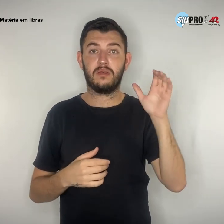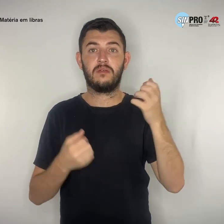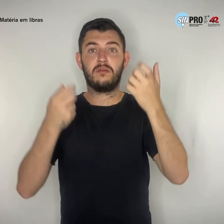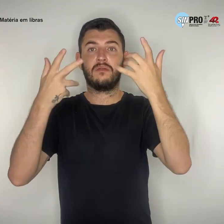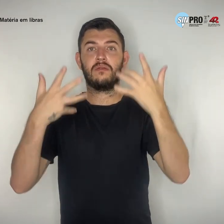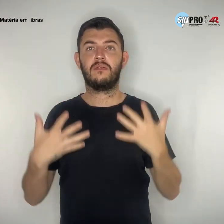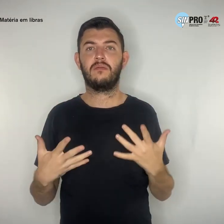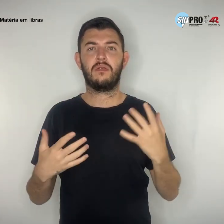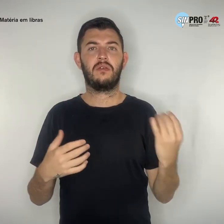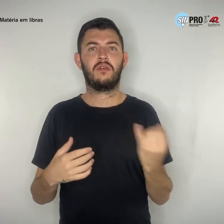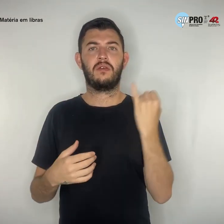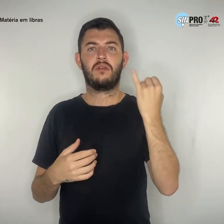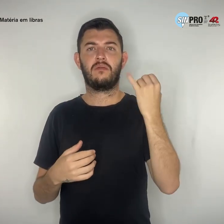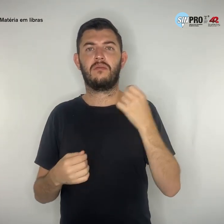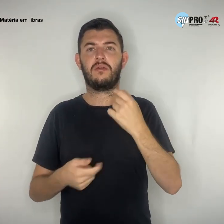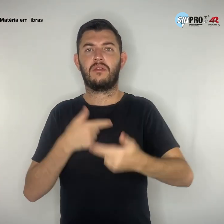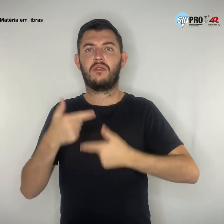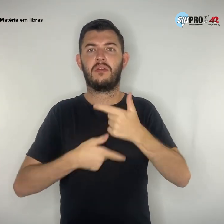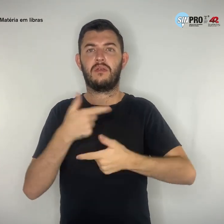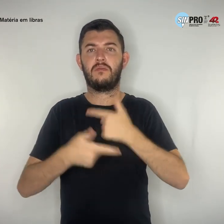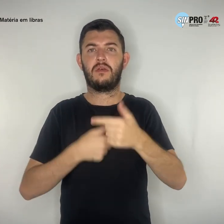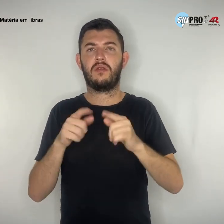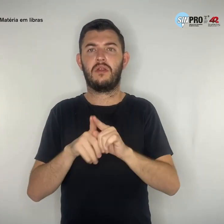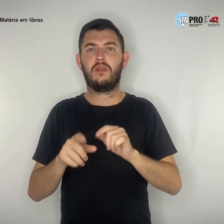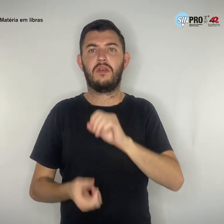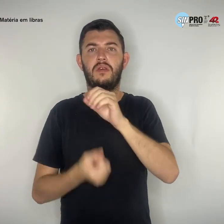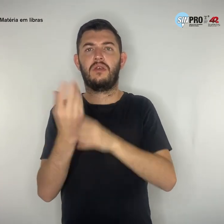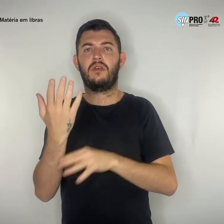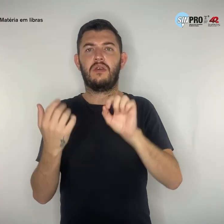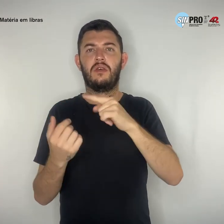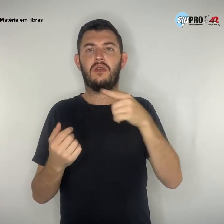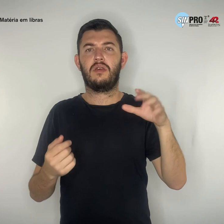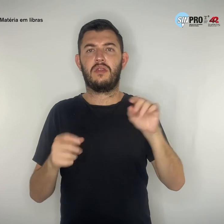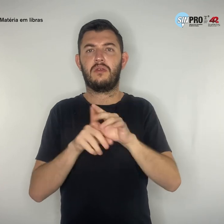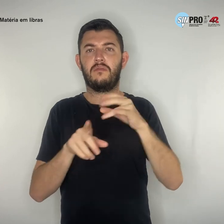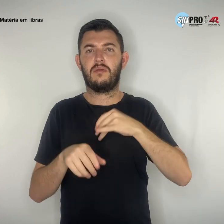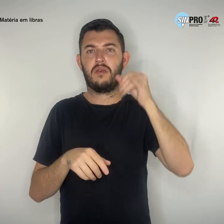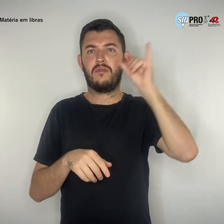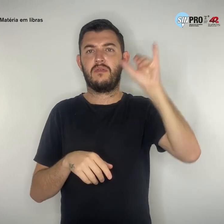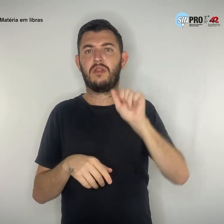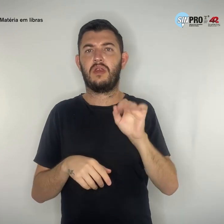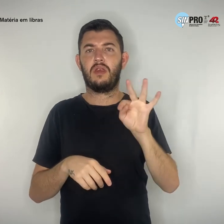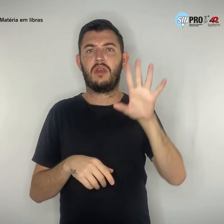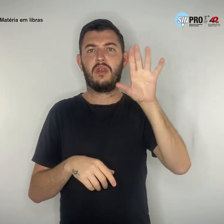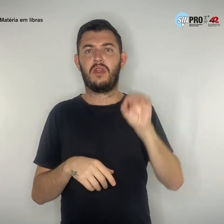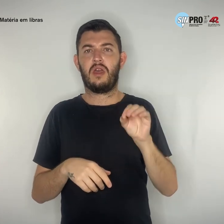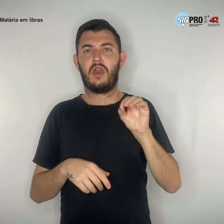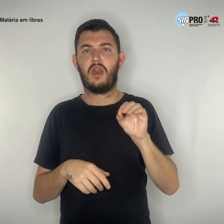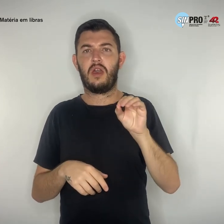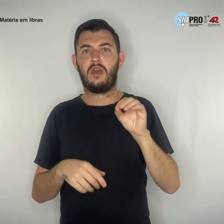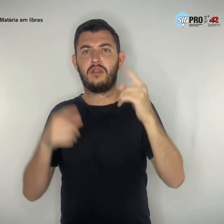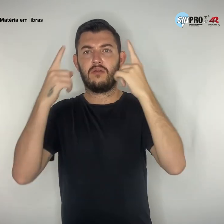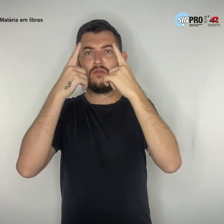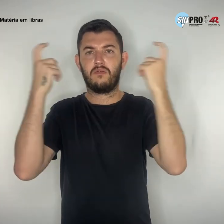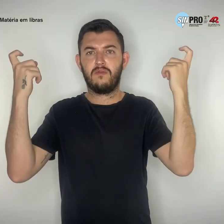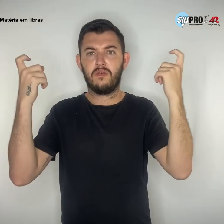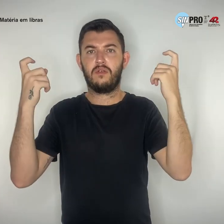preciso construir ações de prevenção a esses atos violentos. Ele citou o